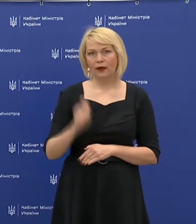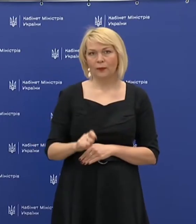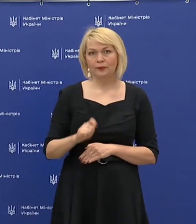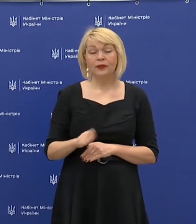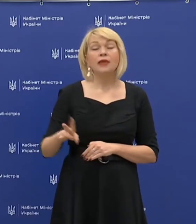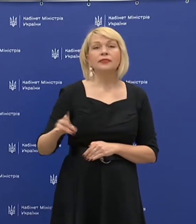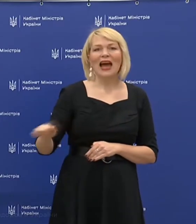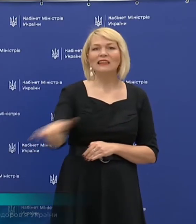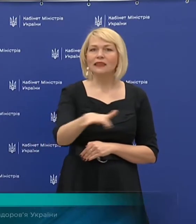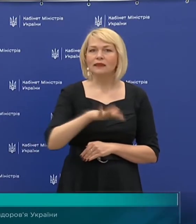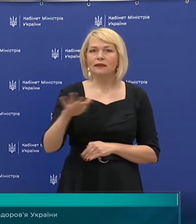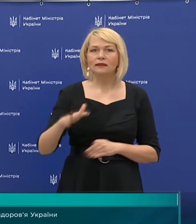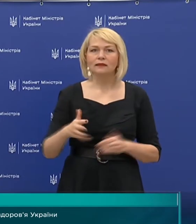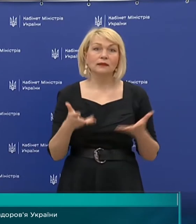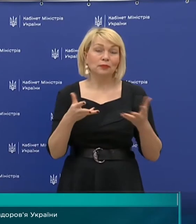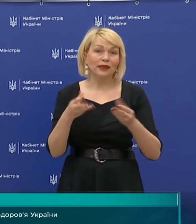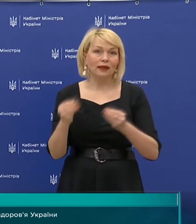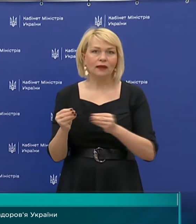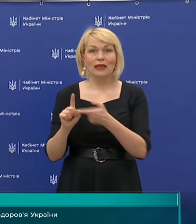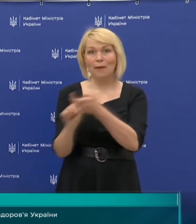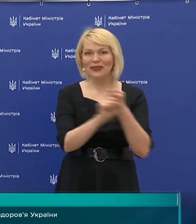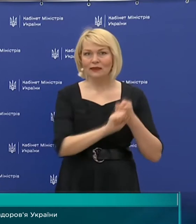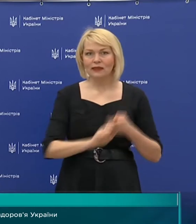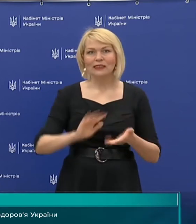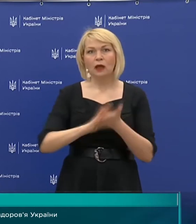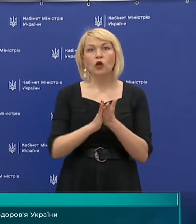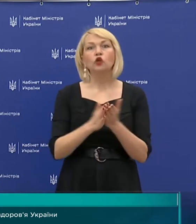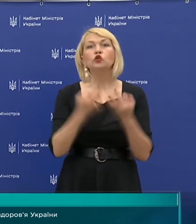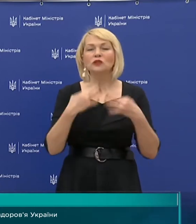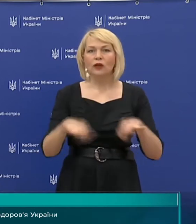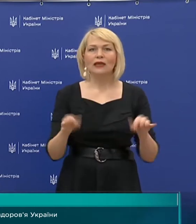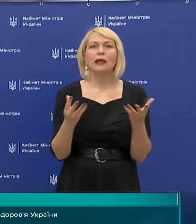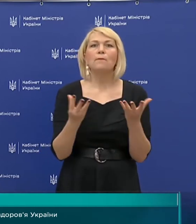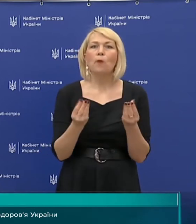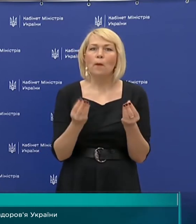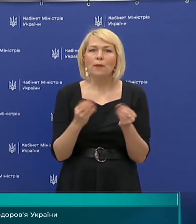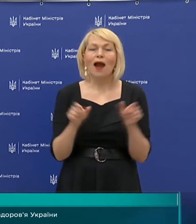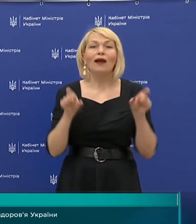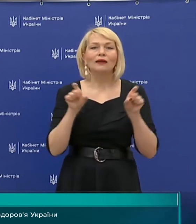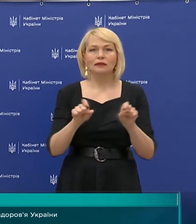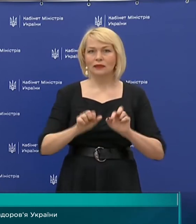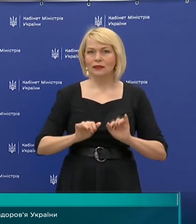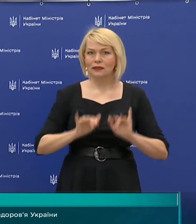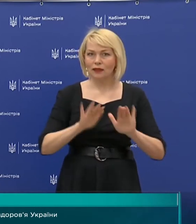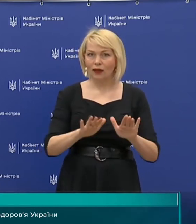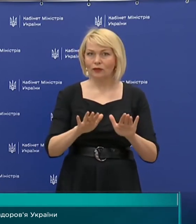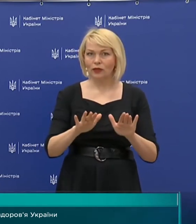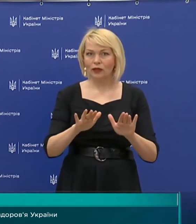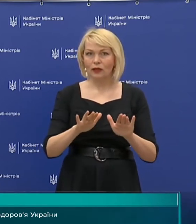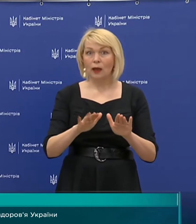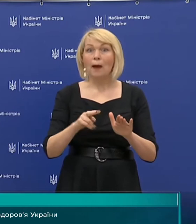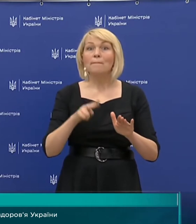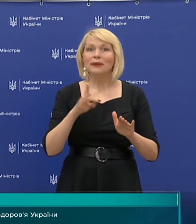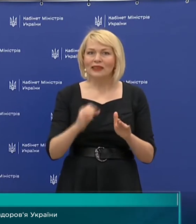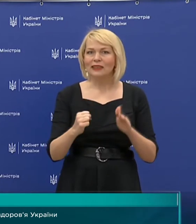На територіях із сприятливою епідемічною ситуацією дозволяється пом'якшувати карантинні заходи, як при